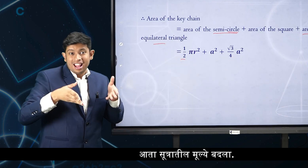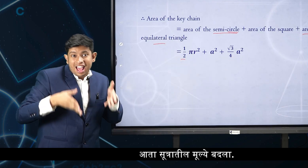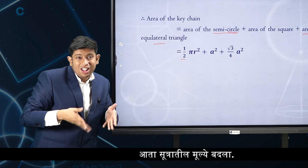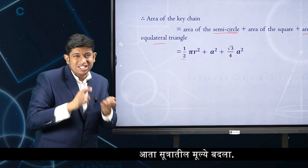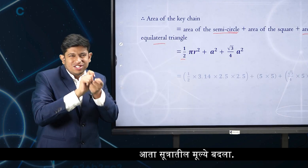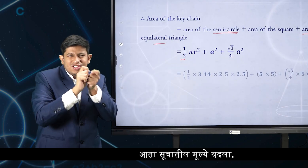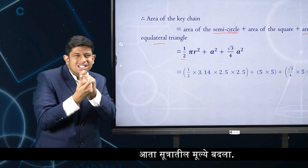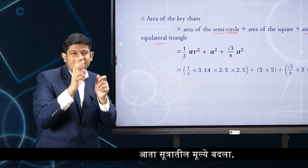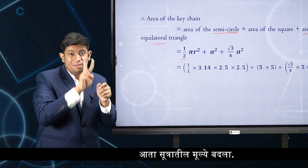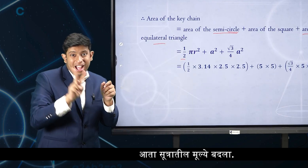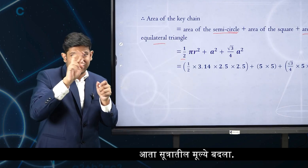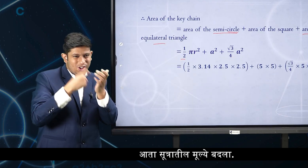आता सूत्रातील मूल्ये बदला.